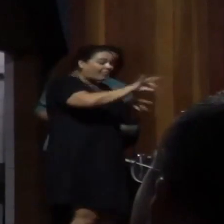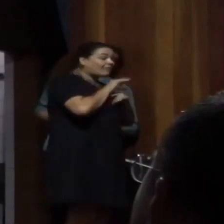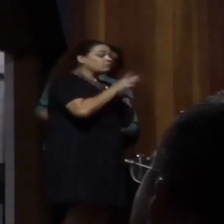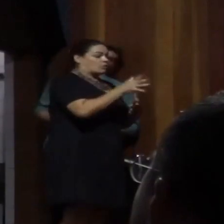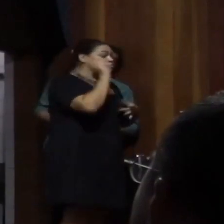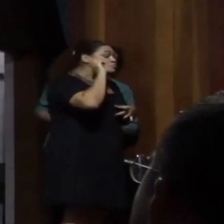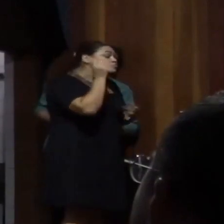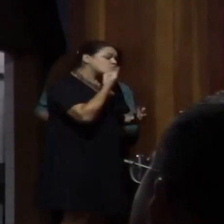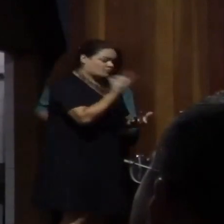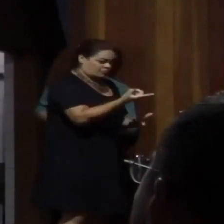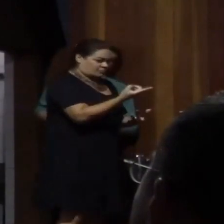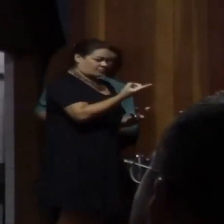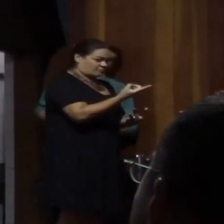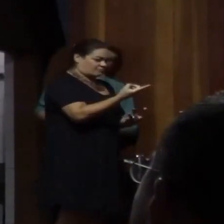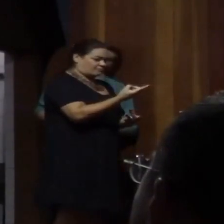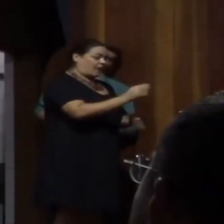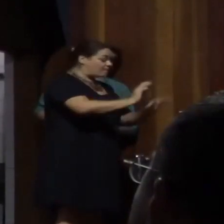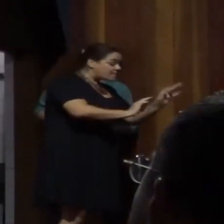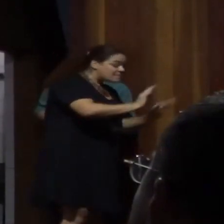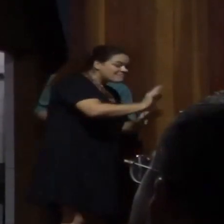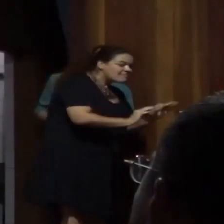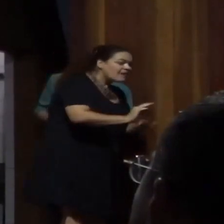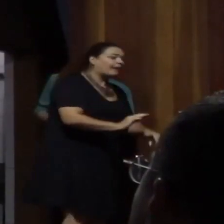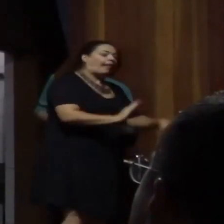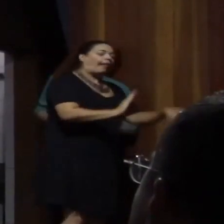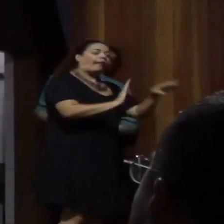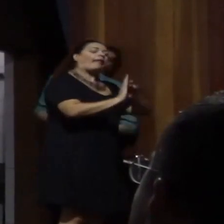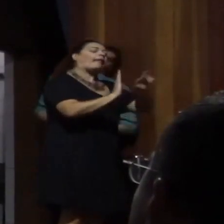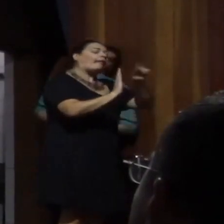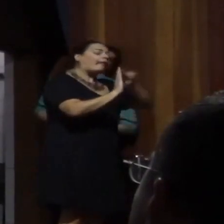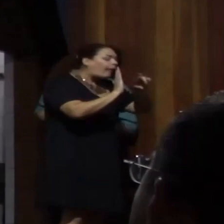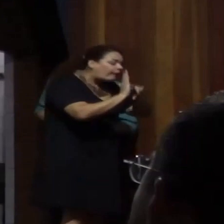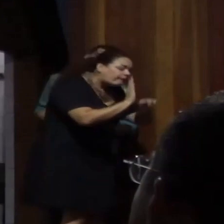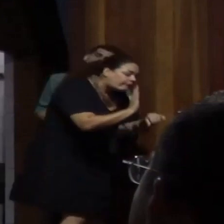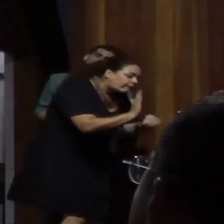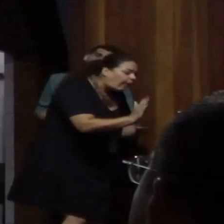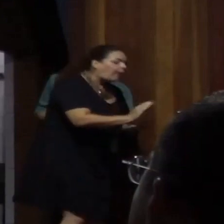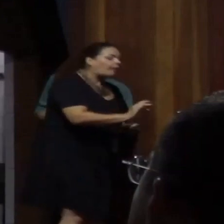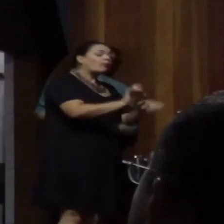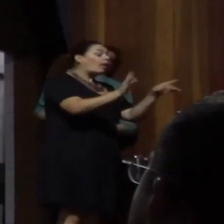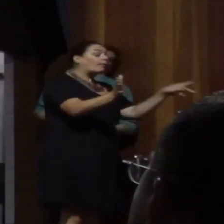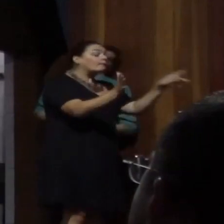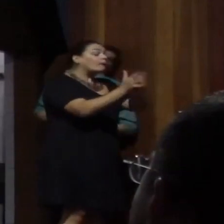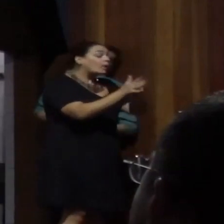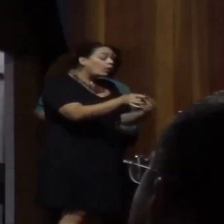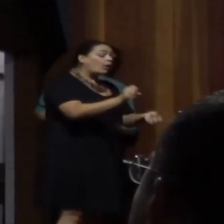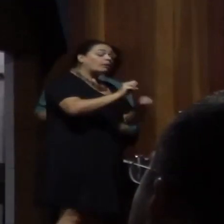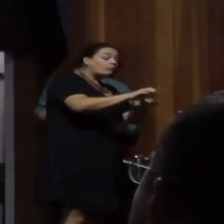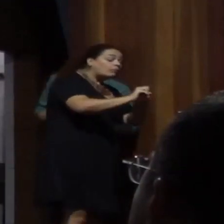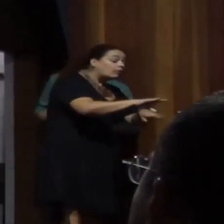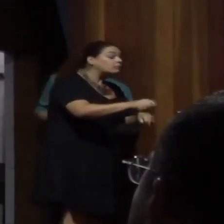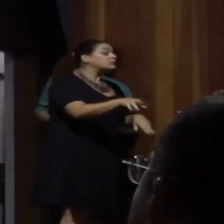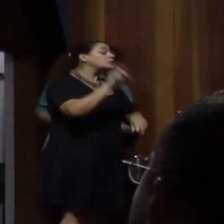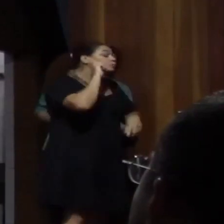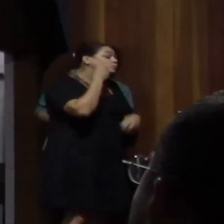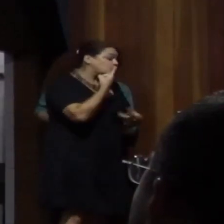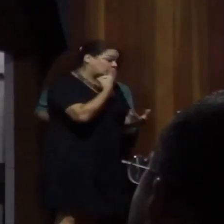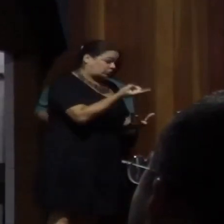elaborar currículo específico, etc. E é aqui que o caminho se alonga para a luta transformadora em busca